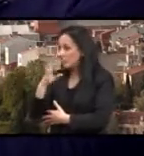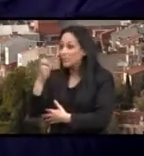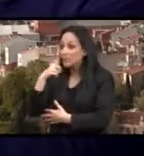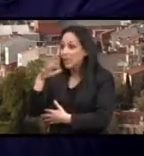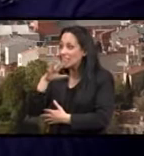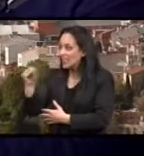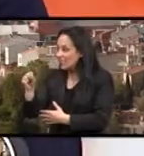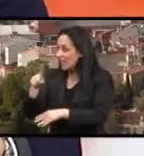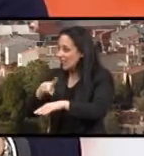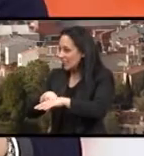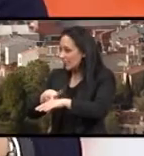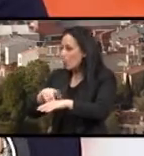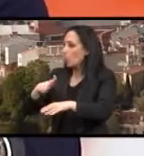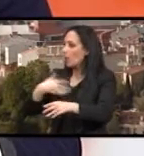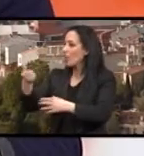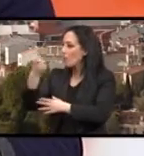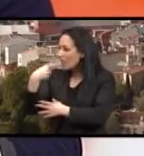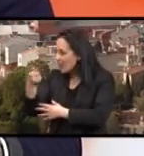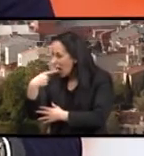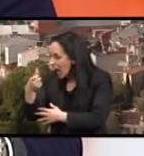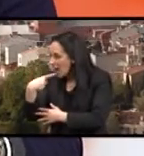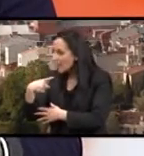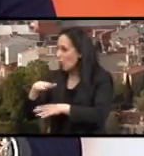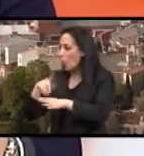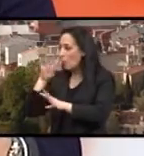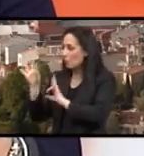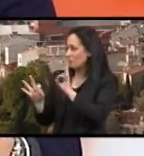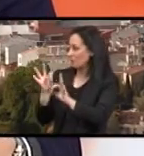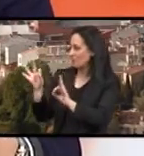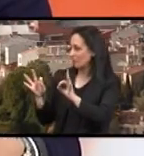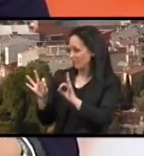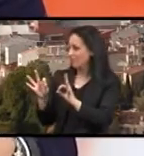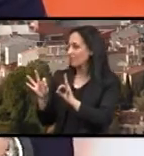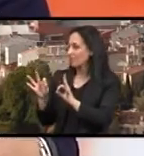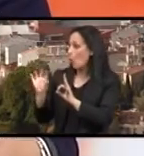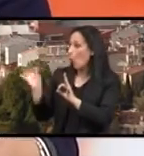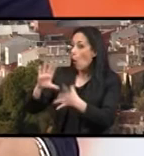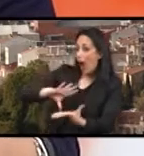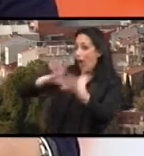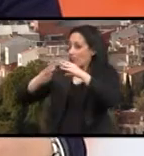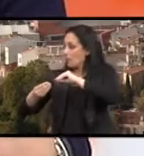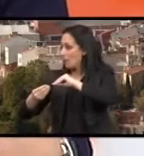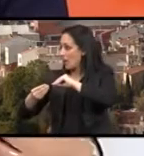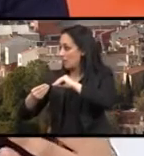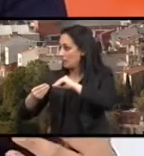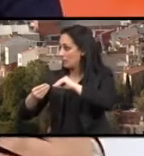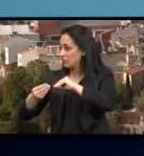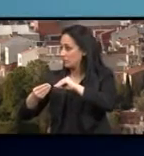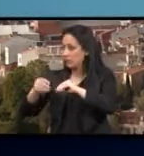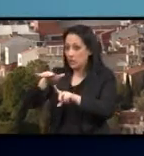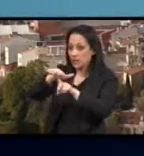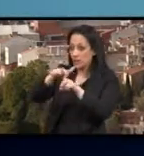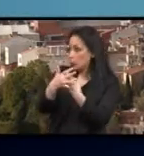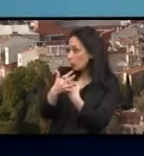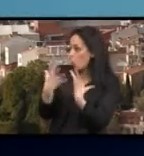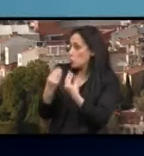Previsió, podem medicar, podem ajudar-los, o podem simplement adaptar el que tenim per a una persona amb demència. Vull dir,